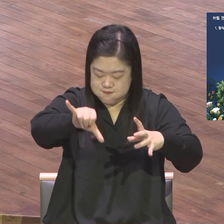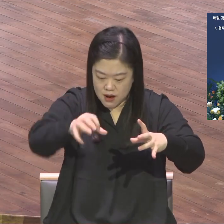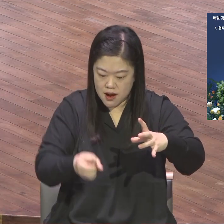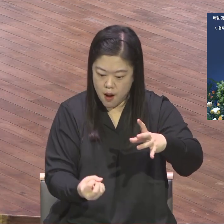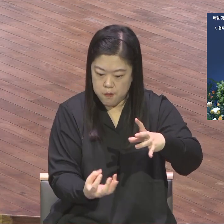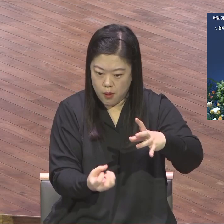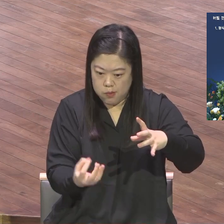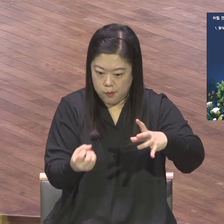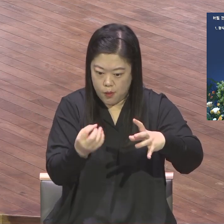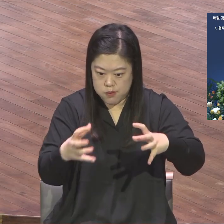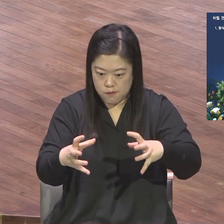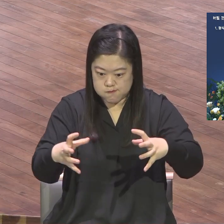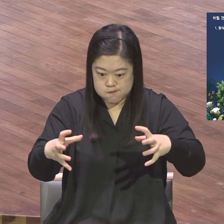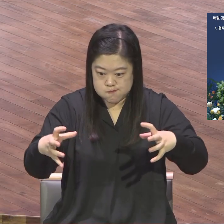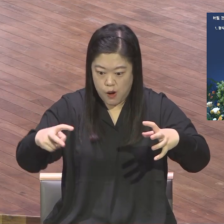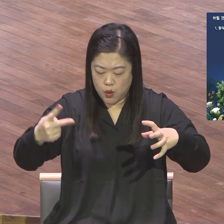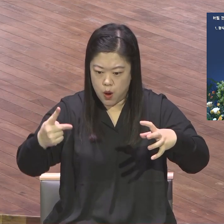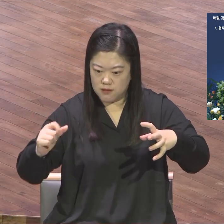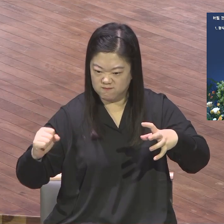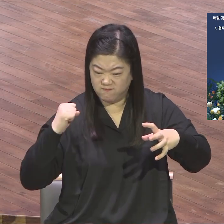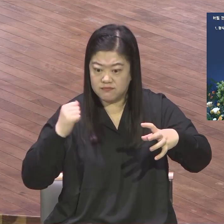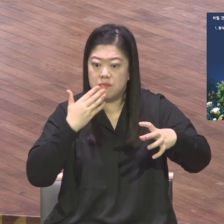수 없는 율법 체질.